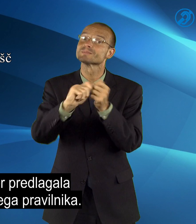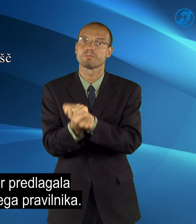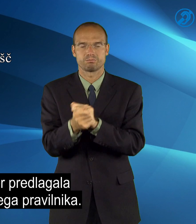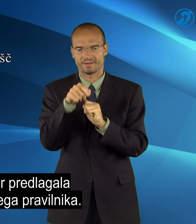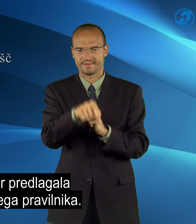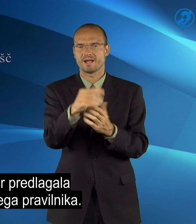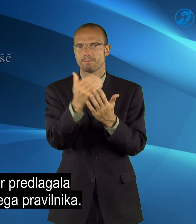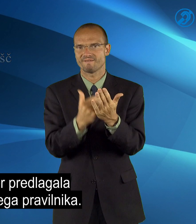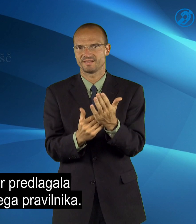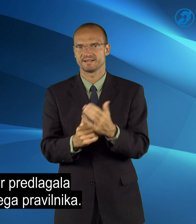pravilnika.